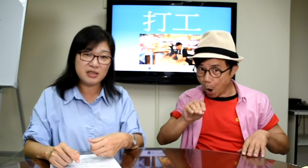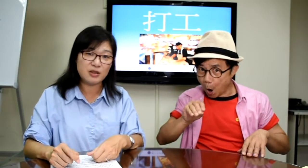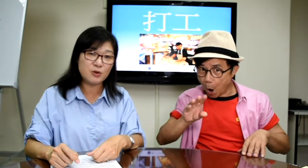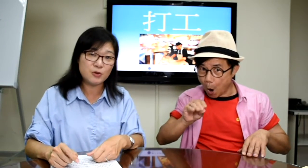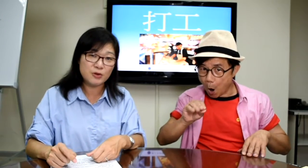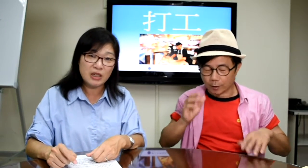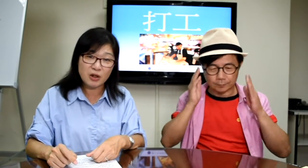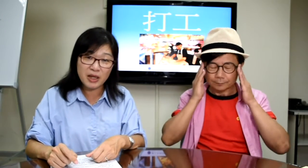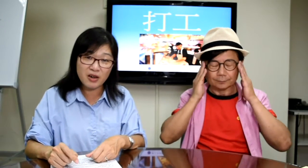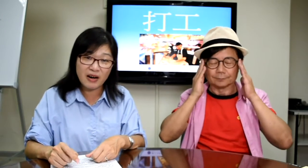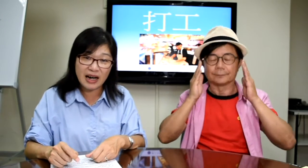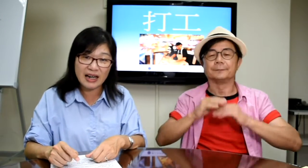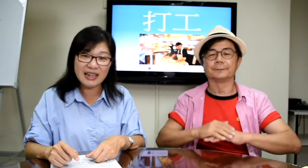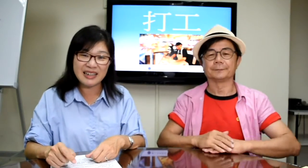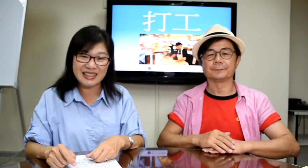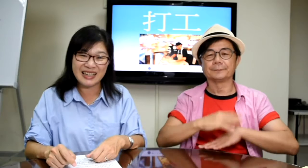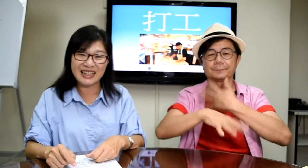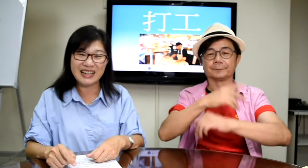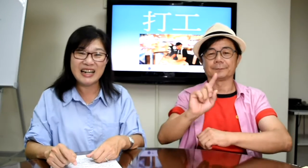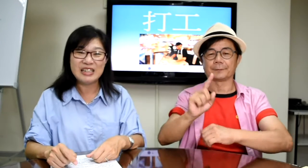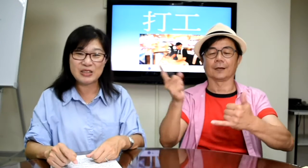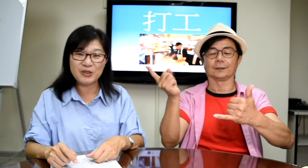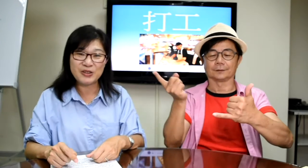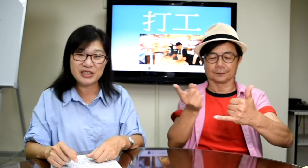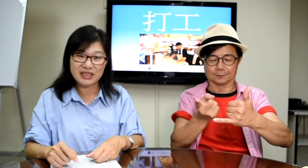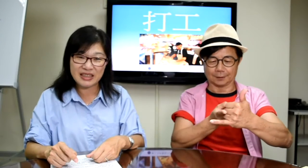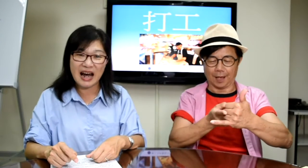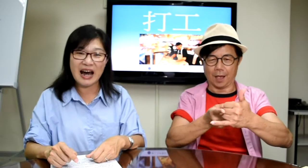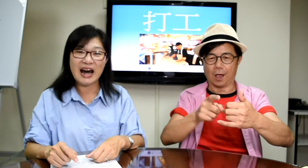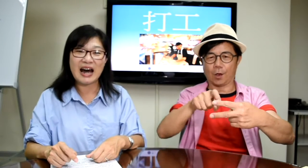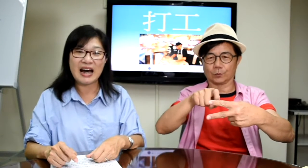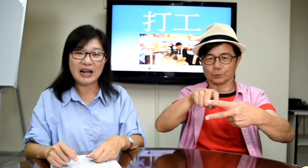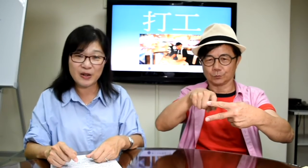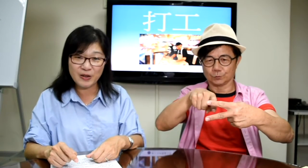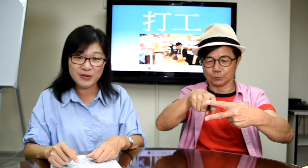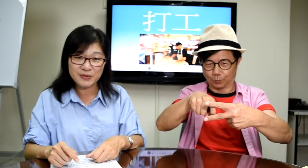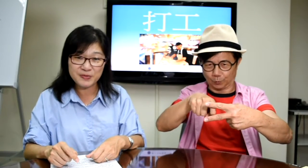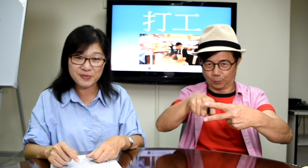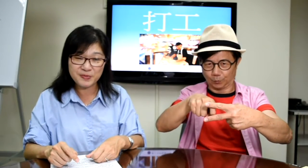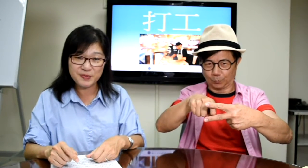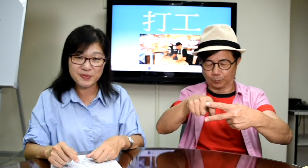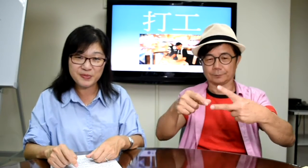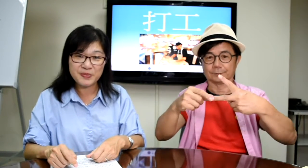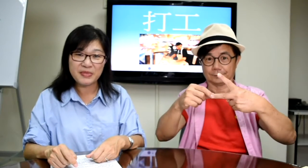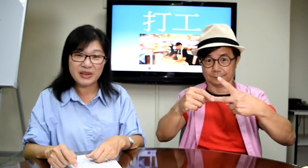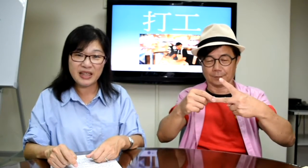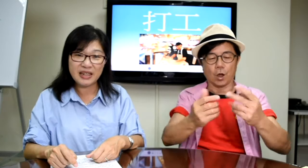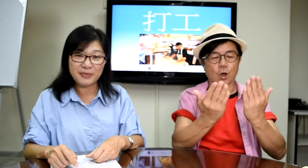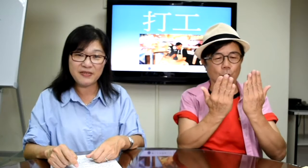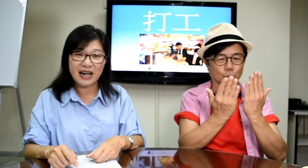苦，有没有啊？手语是打工，第二个笔法